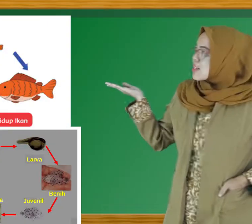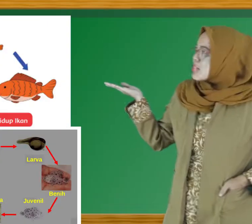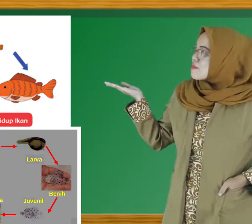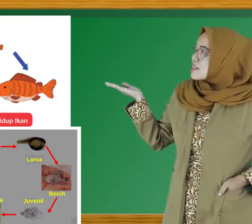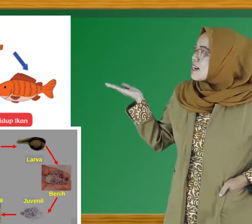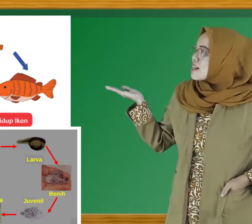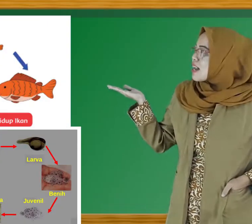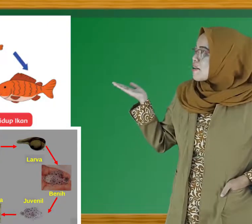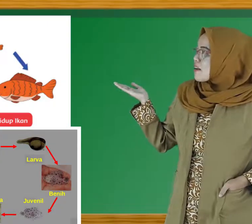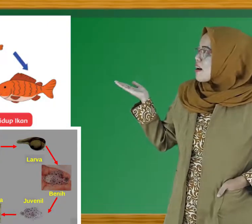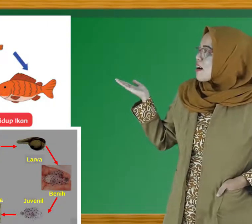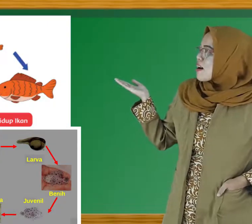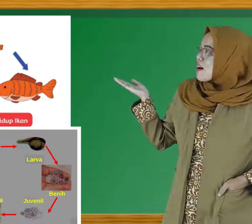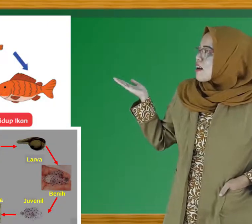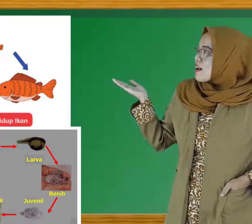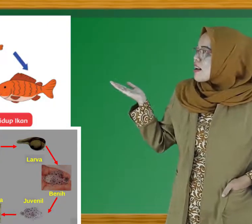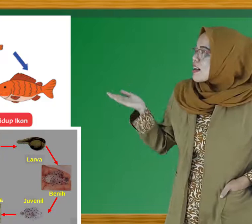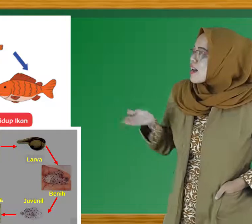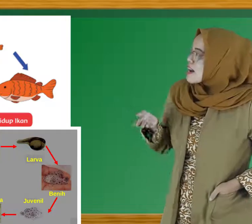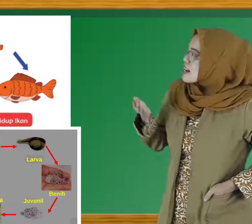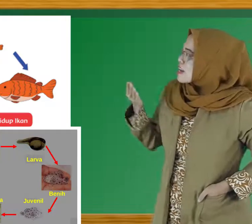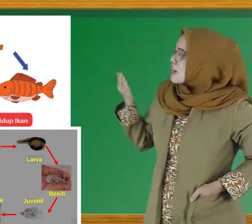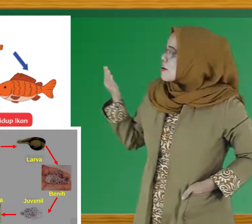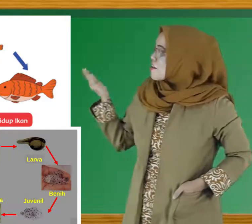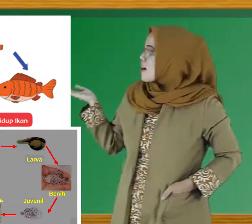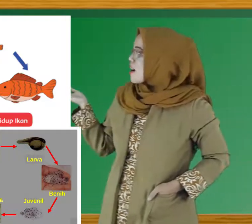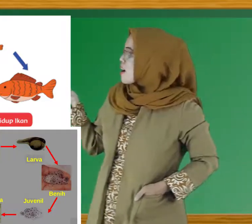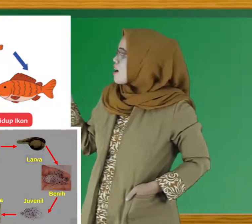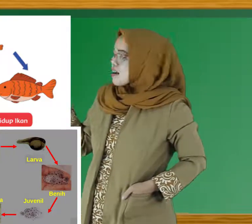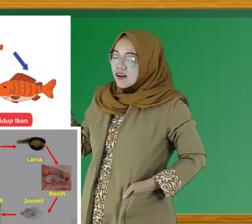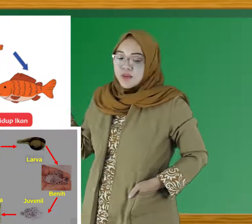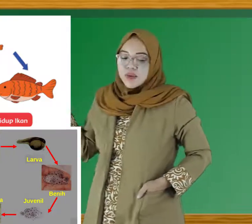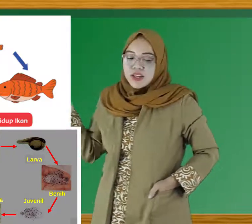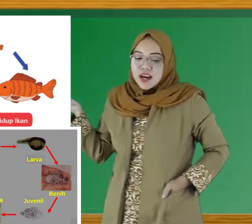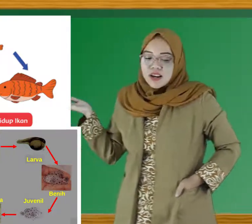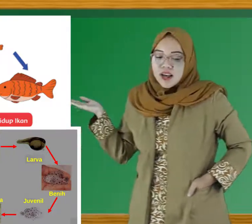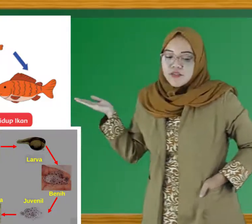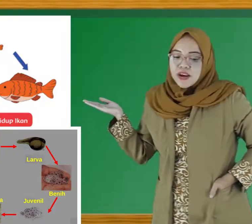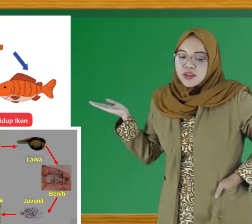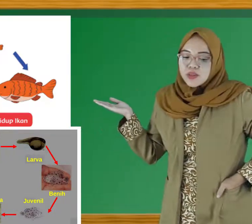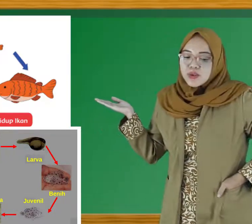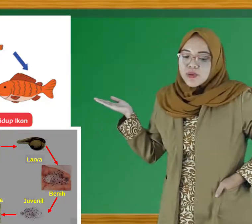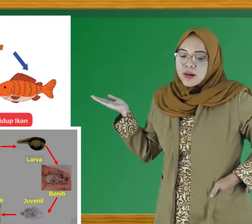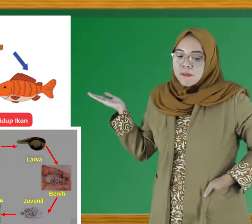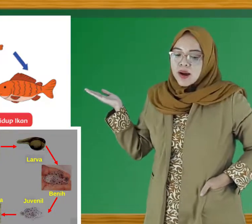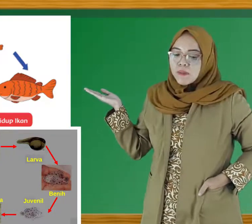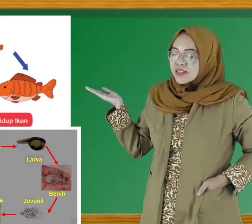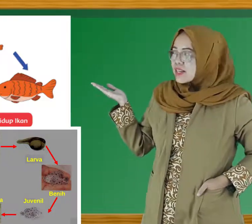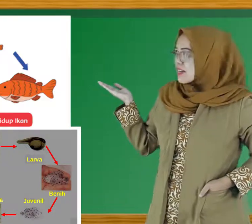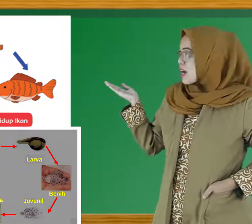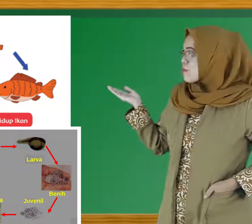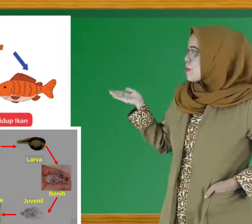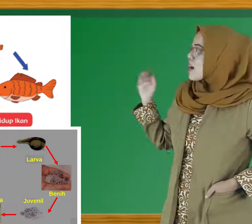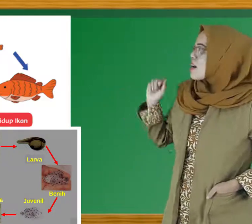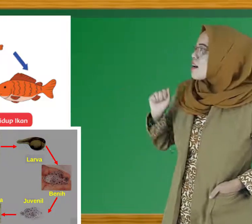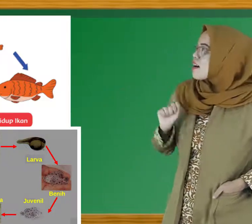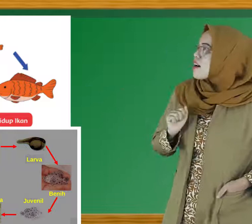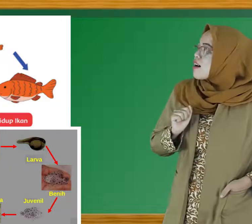menetas menjadi larva. Nah, dari larva, kemudian larva itu berkembang menjadi ikan muda.